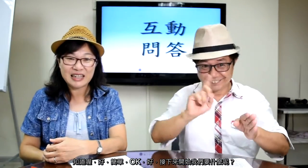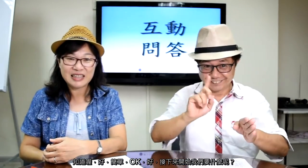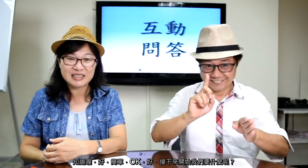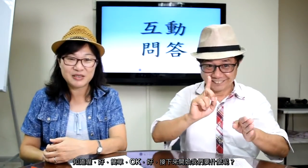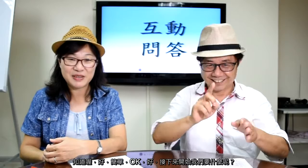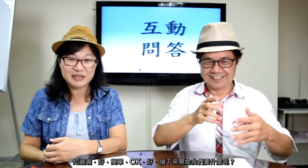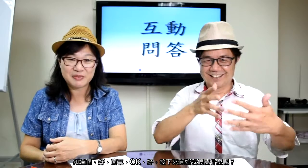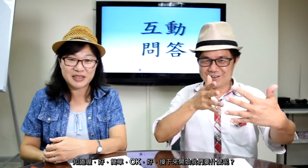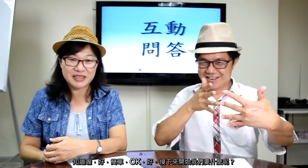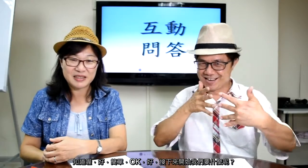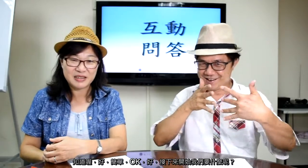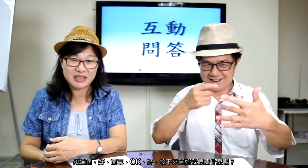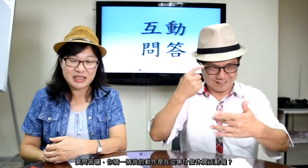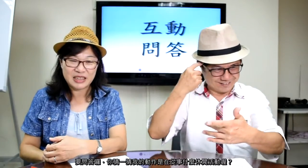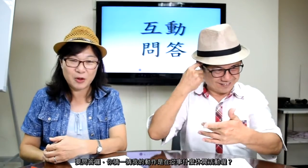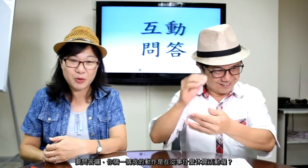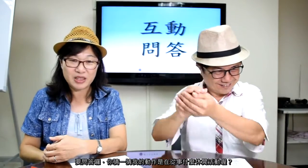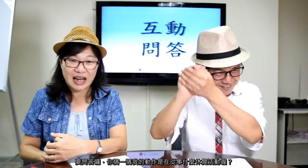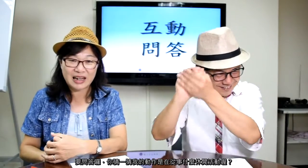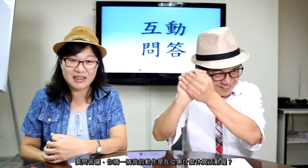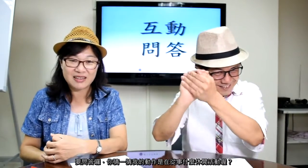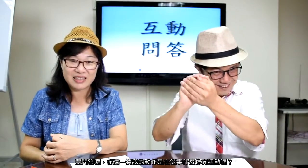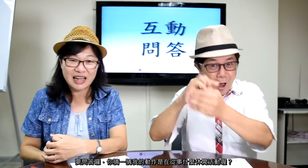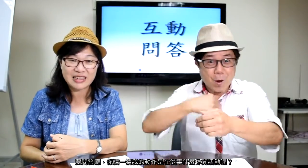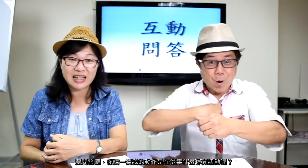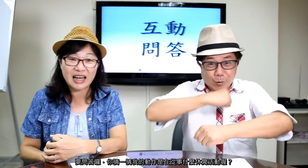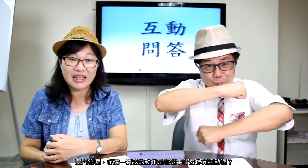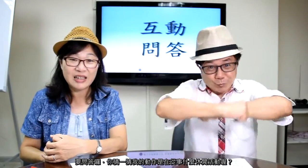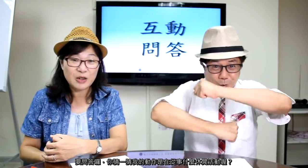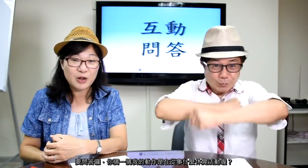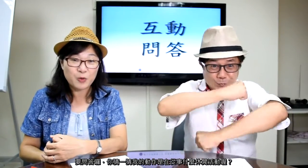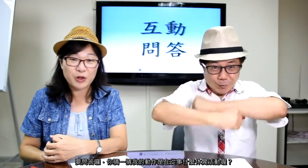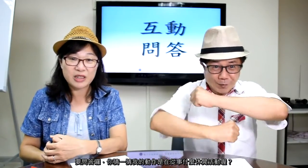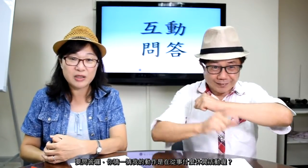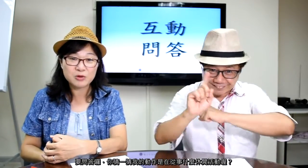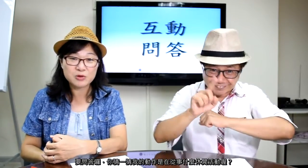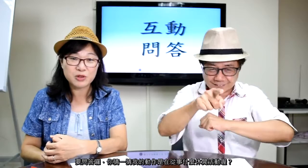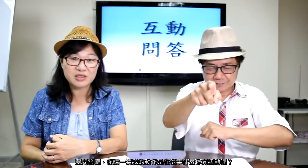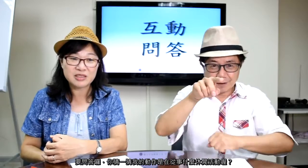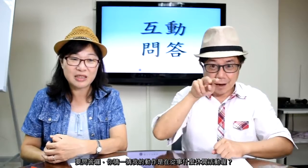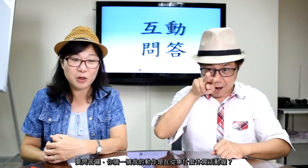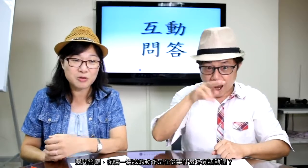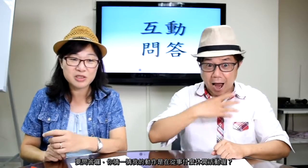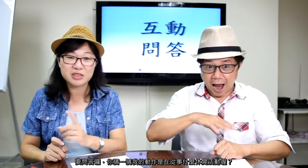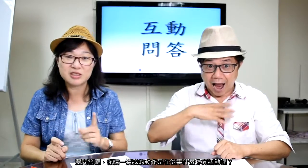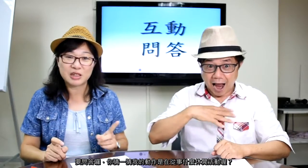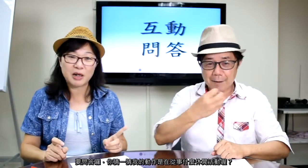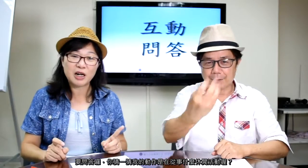开始我们要什么呢？要问答咯。你猜一猜，我的动作是在从事什